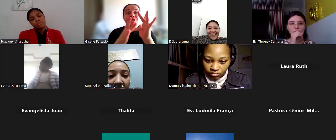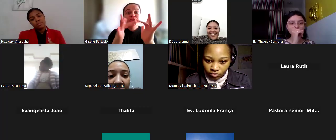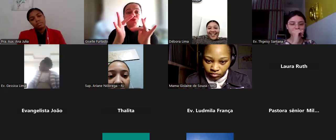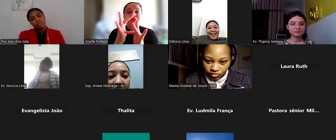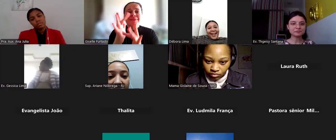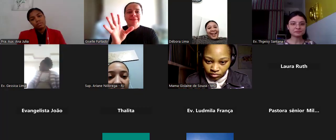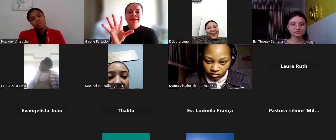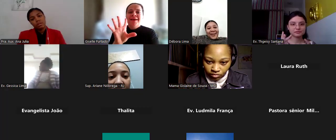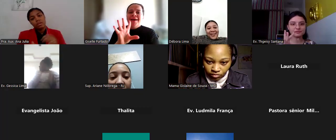Jesus